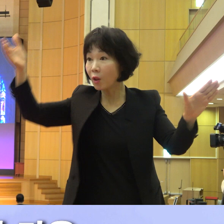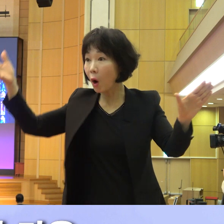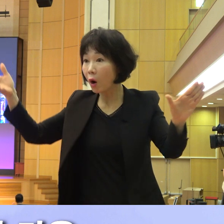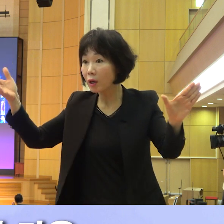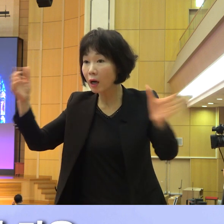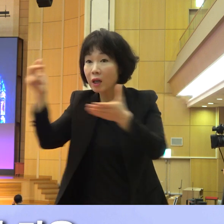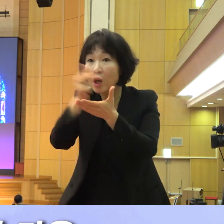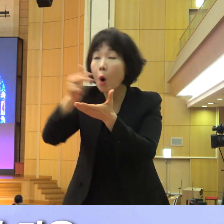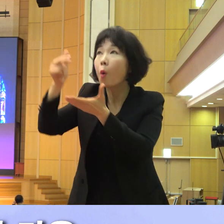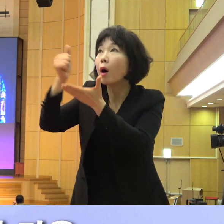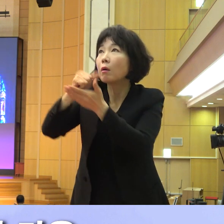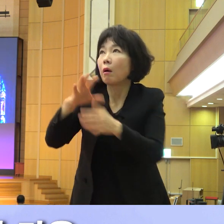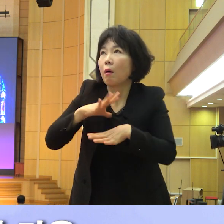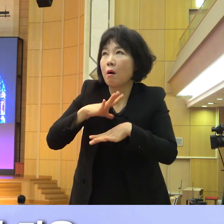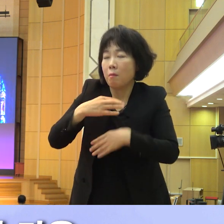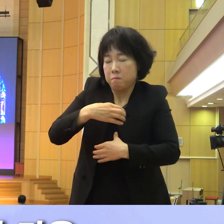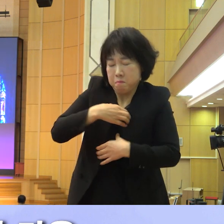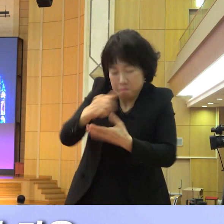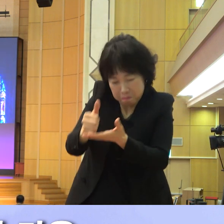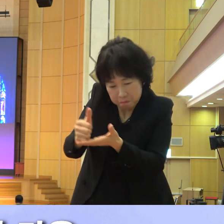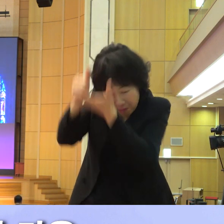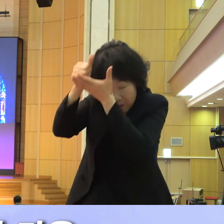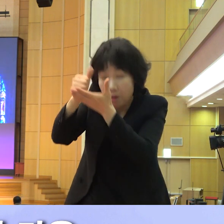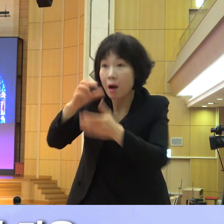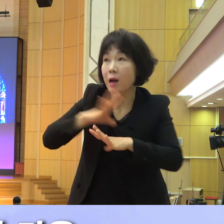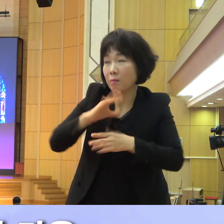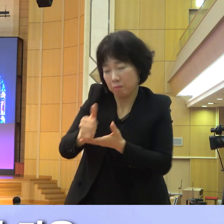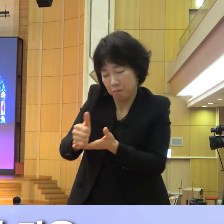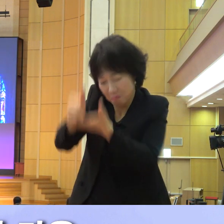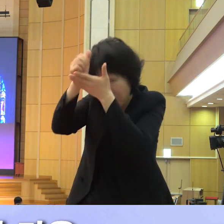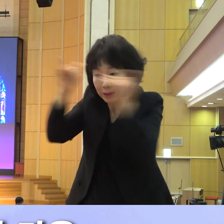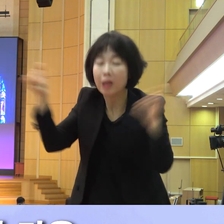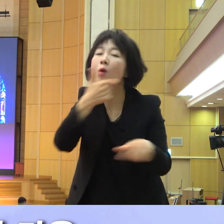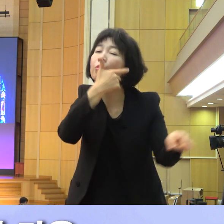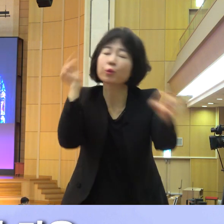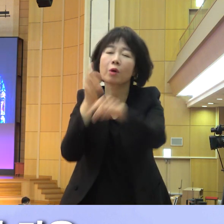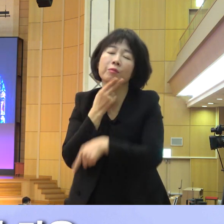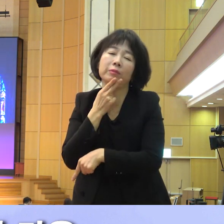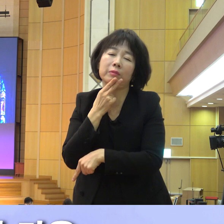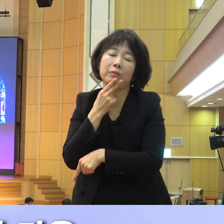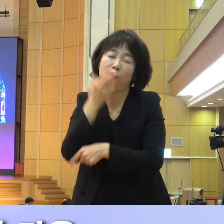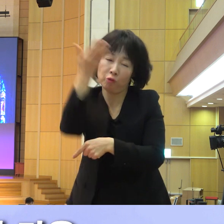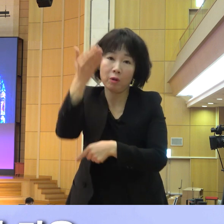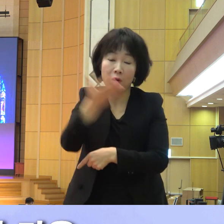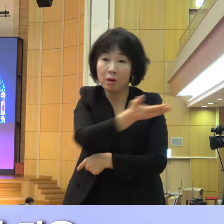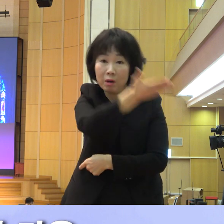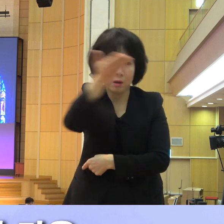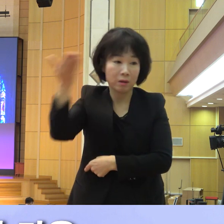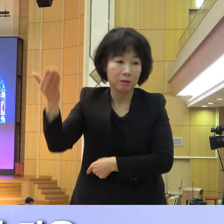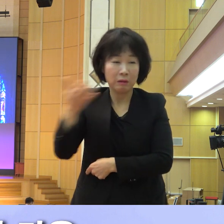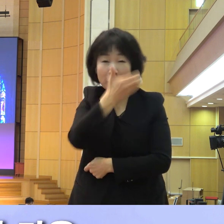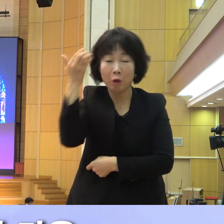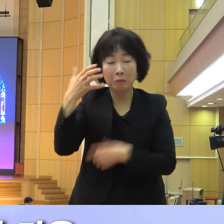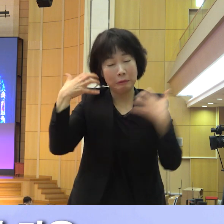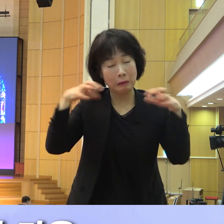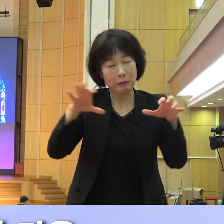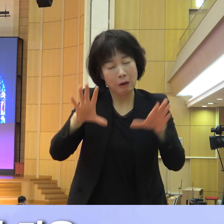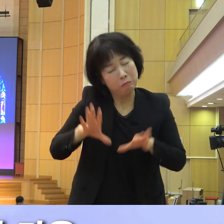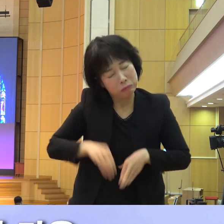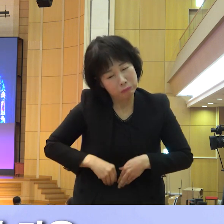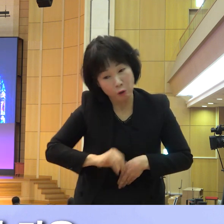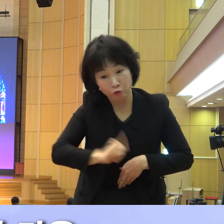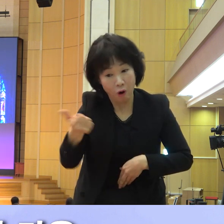성도들아 여호와를 경외하라. 저를 경외하는 자에게는 부족함이 없도다. 젊은 사자는 궁핍하여